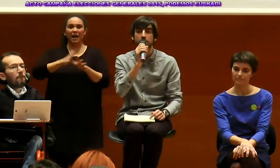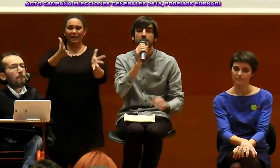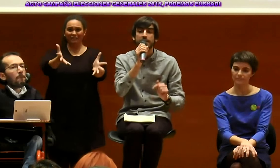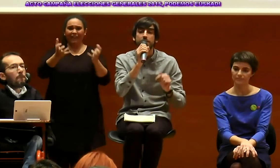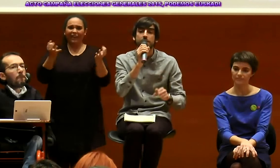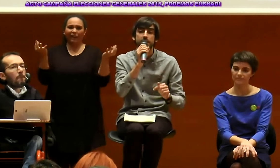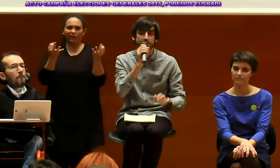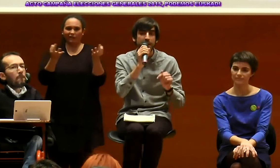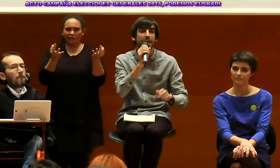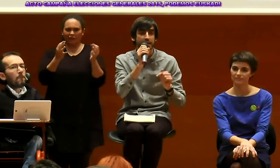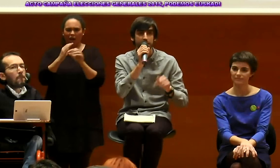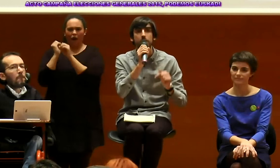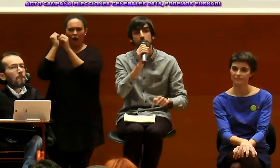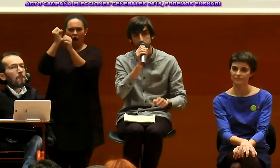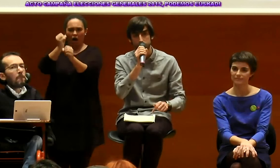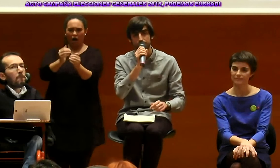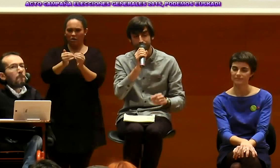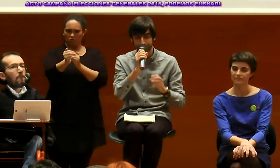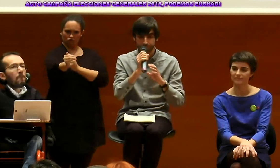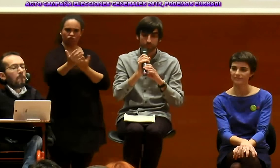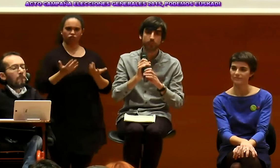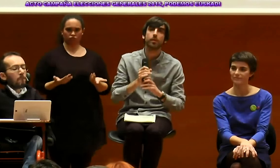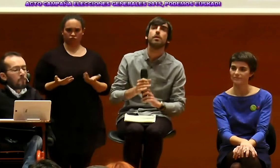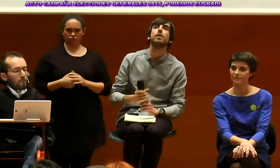años. 15 días para ganar 15 años.